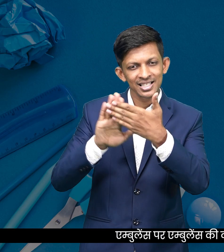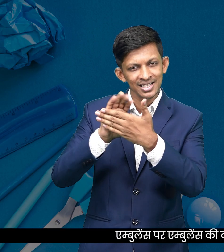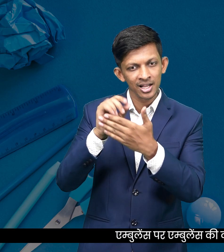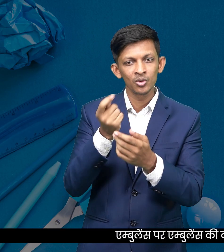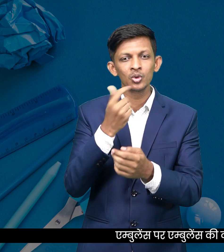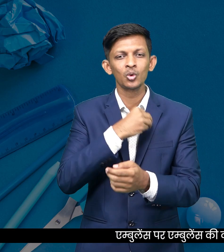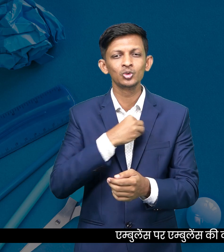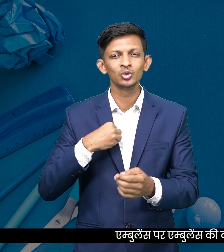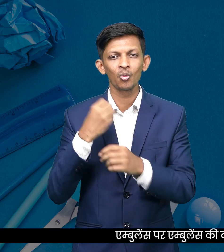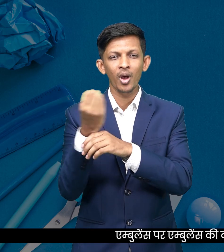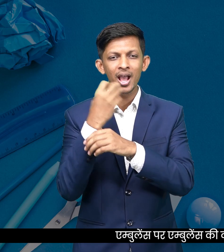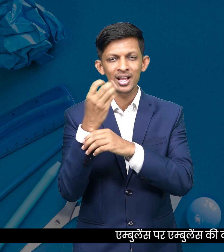दर्पण छवि क्यों लिखी गई है?